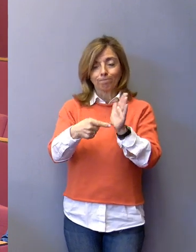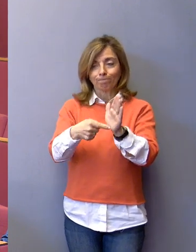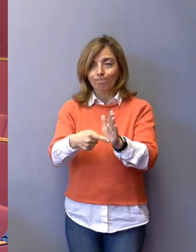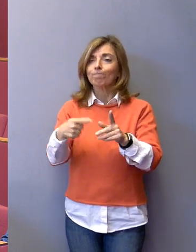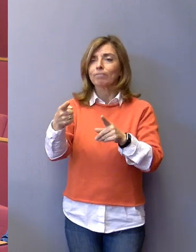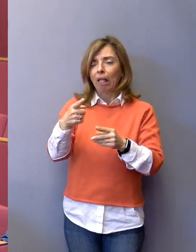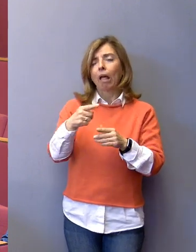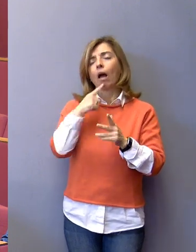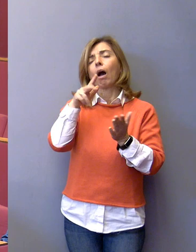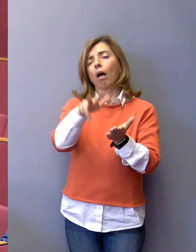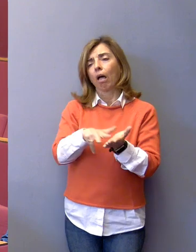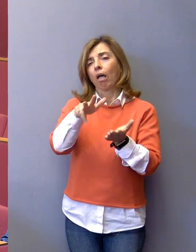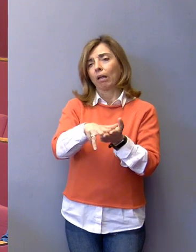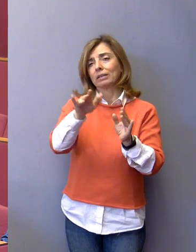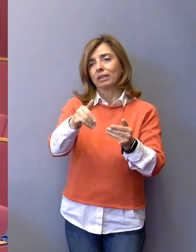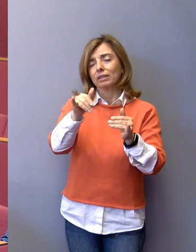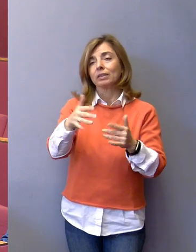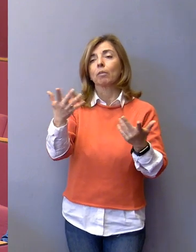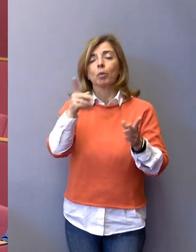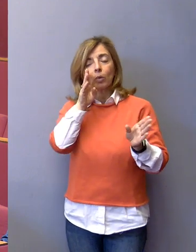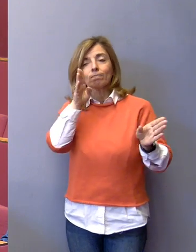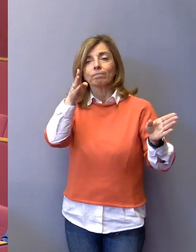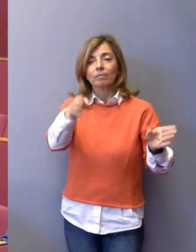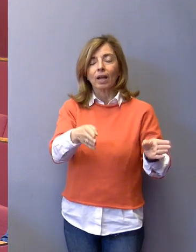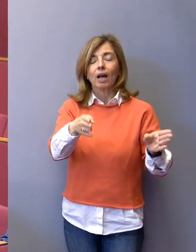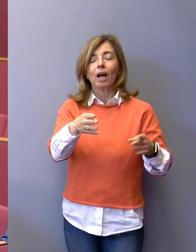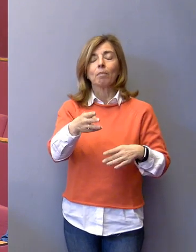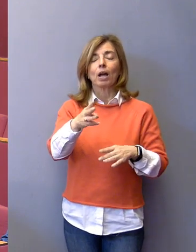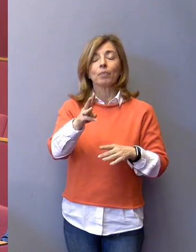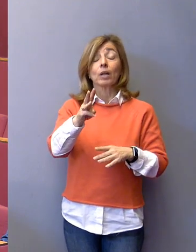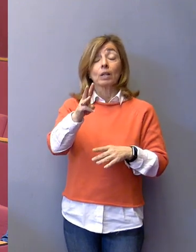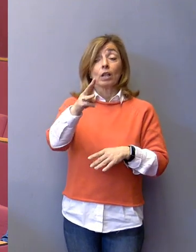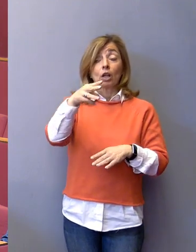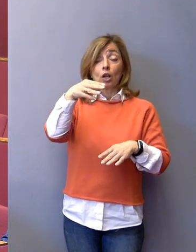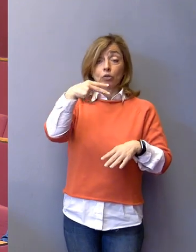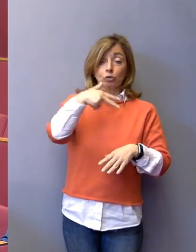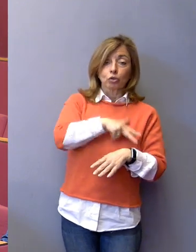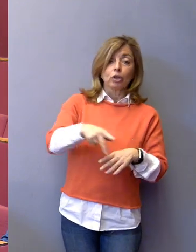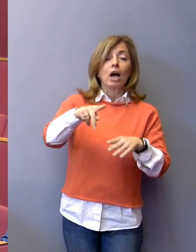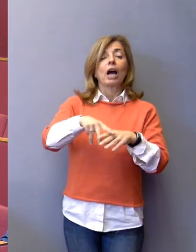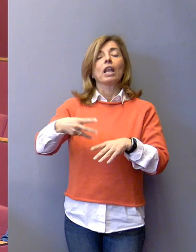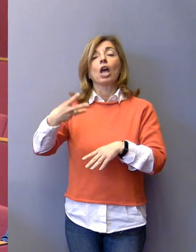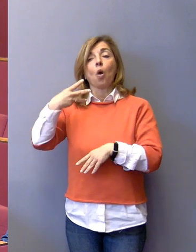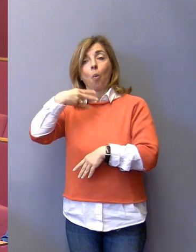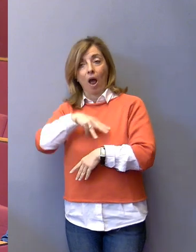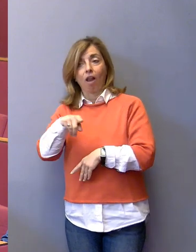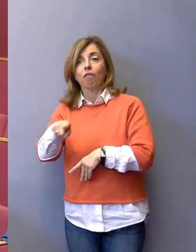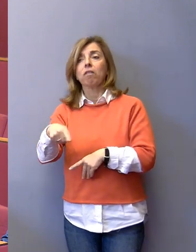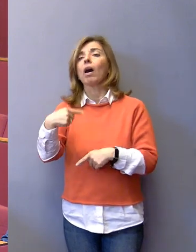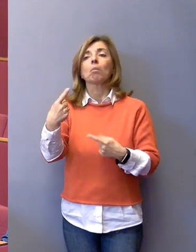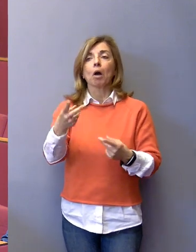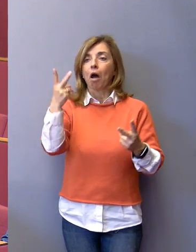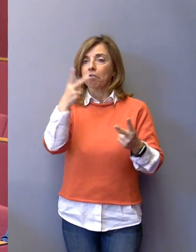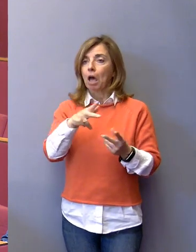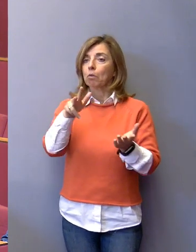soprattutto su alcuni ambiti il sociale e il Welfare sono in qualche maniera Il Pilastro delle promesse di discussione mancate da questa